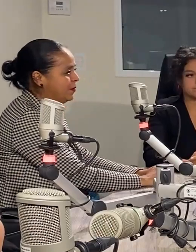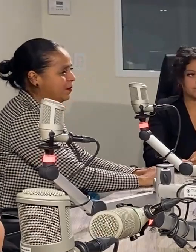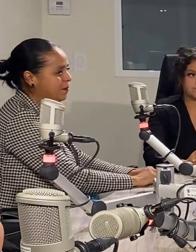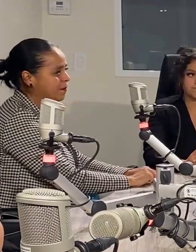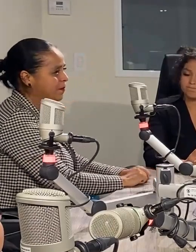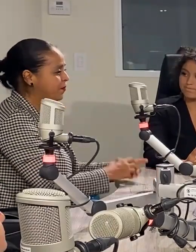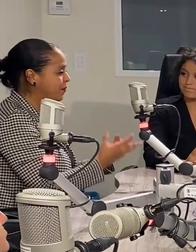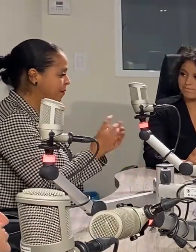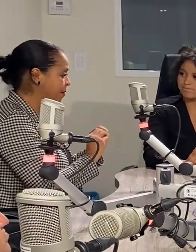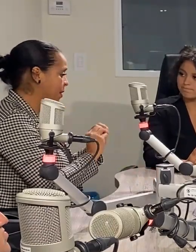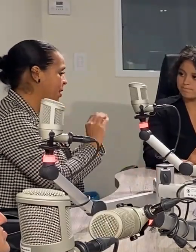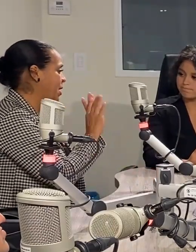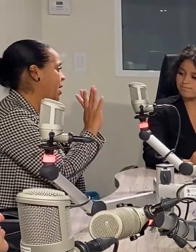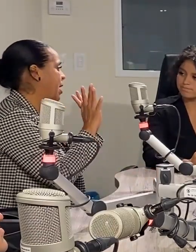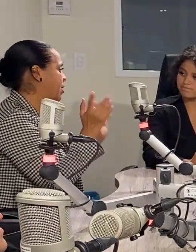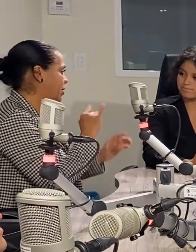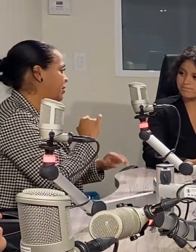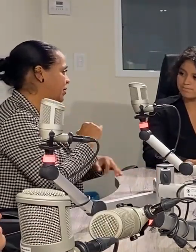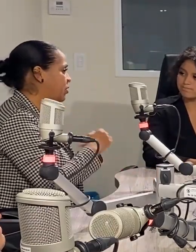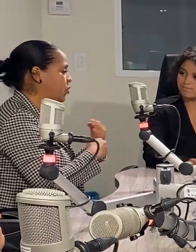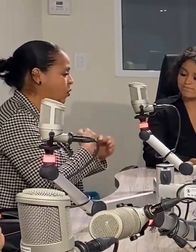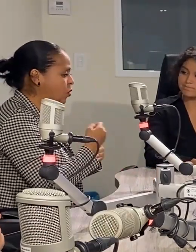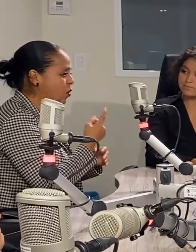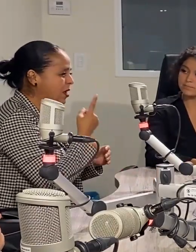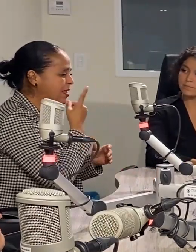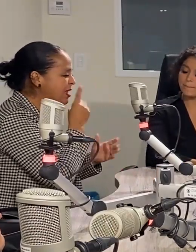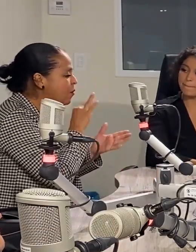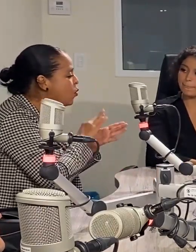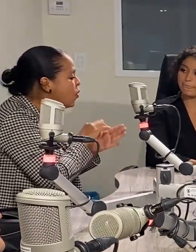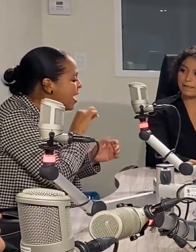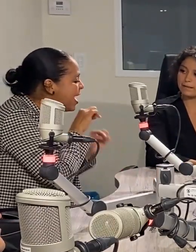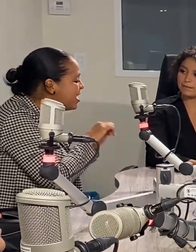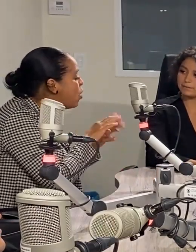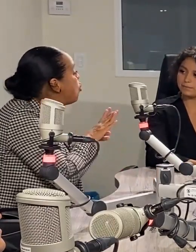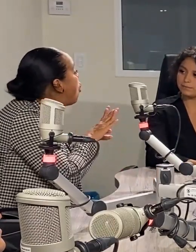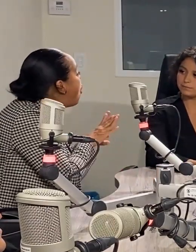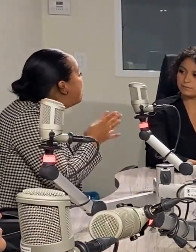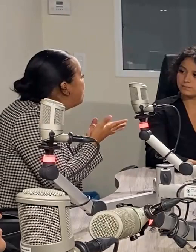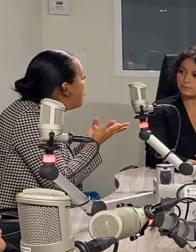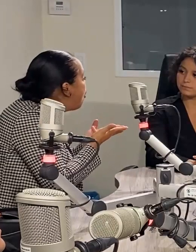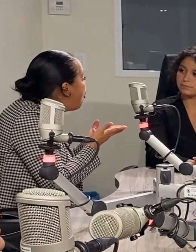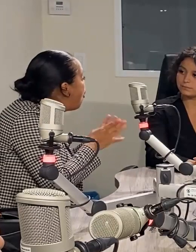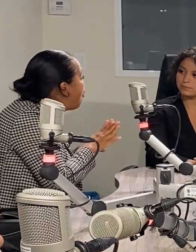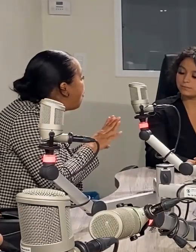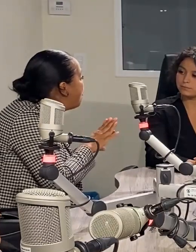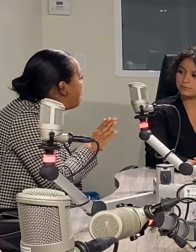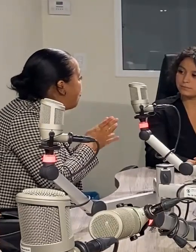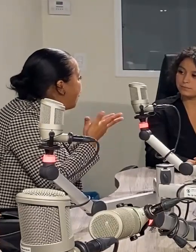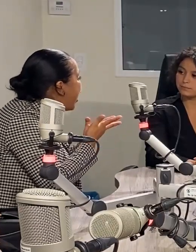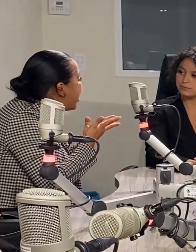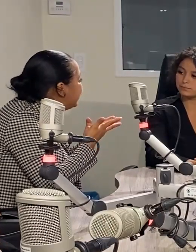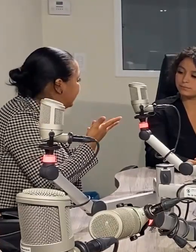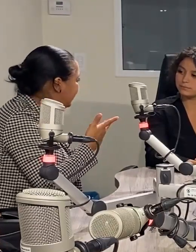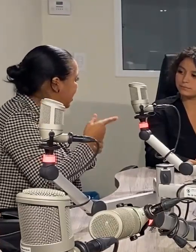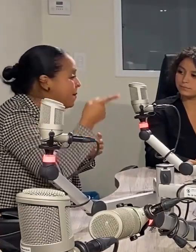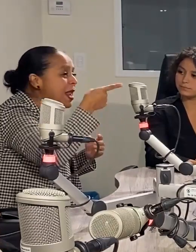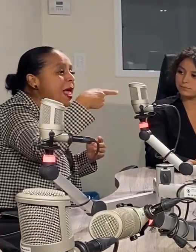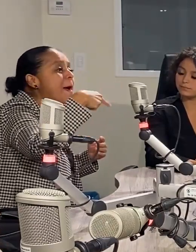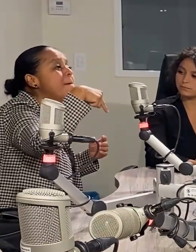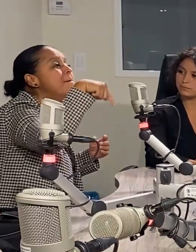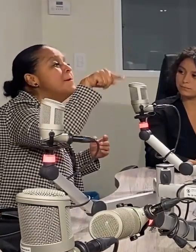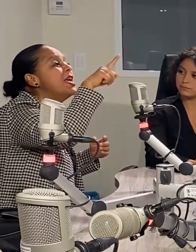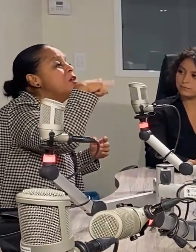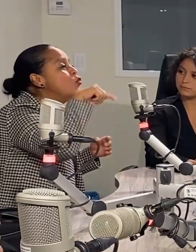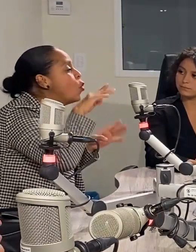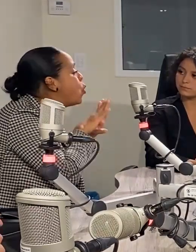Y claro que pueden hacer todo. El punto aquí es cómo le hacemos también entender a la gente que ustedes lo pueden hacer